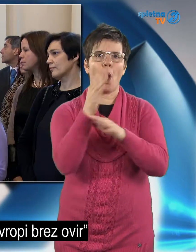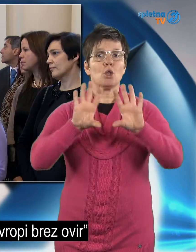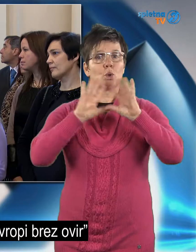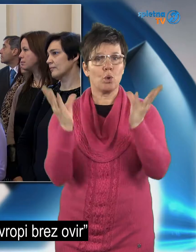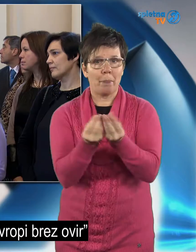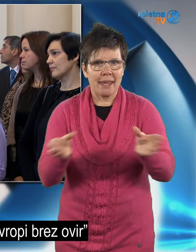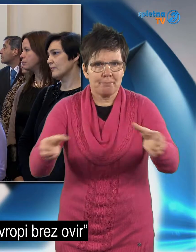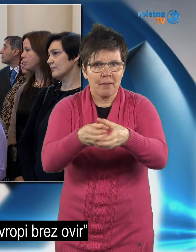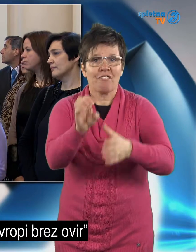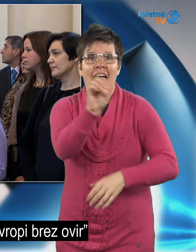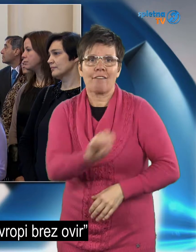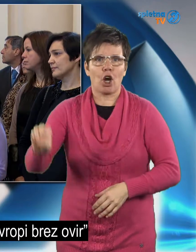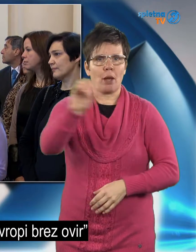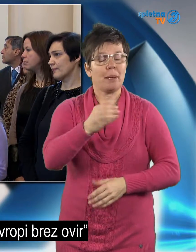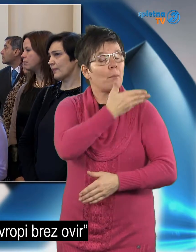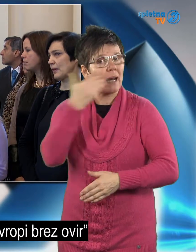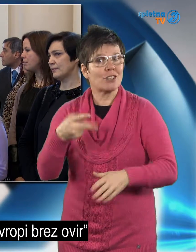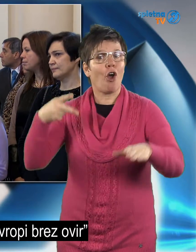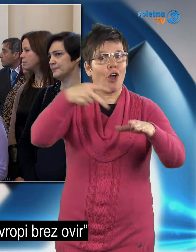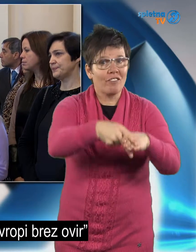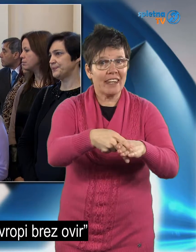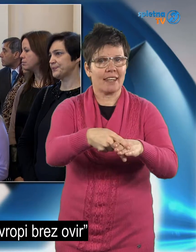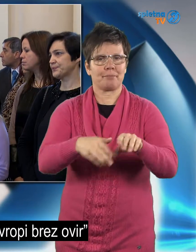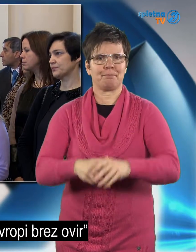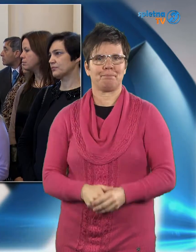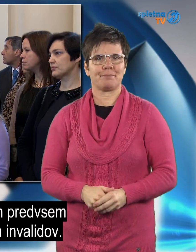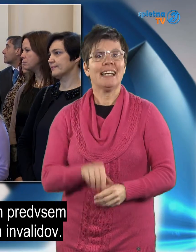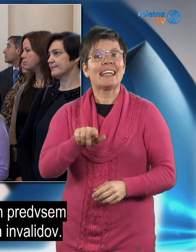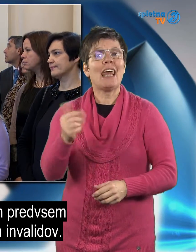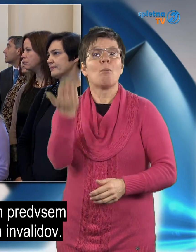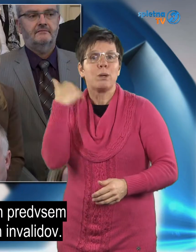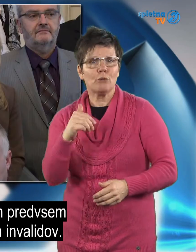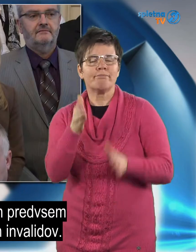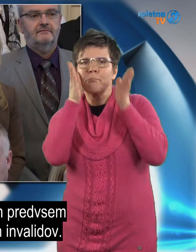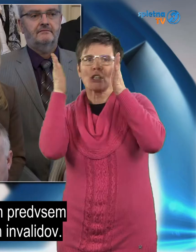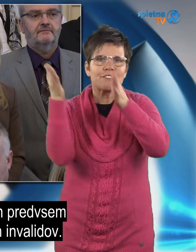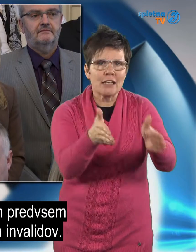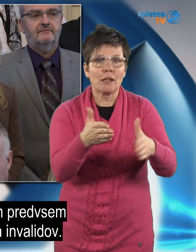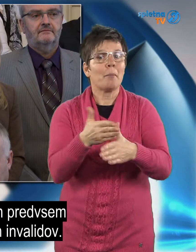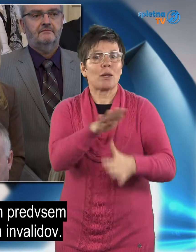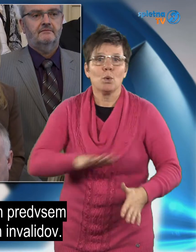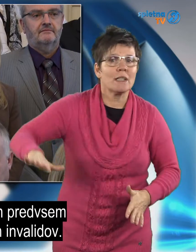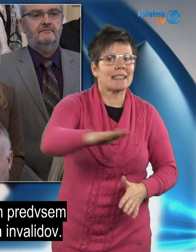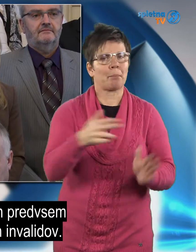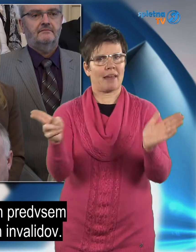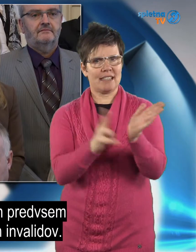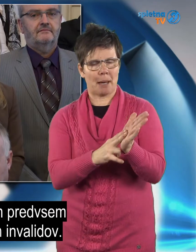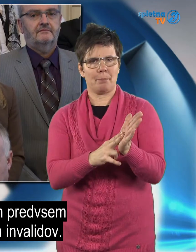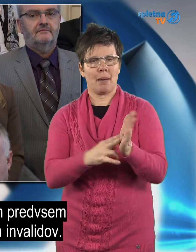Rastimo skupaj v Evropi brez ovir in je bil posvečen predvsem pravicam mladih invalidov.